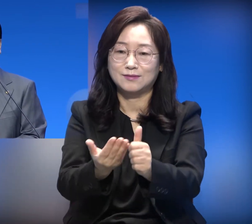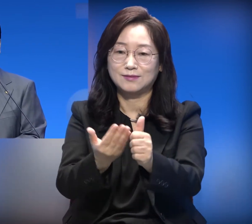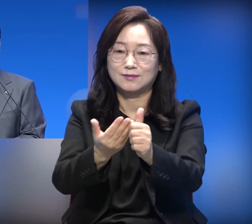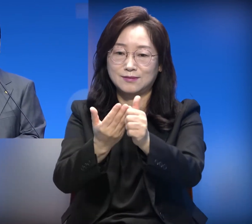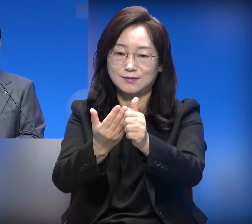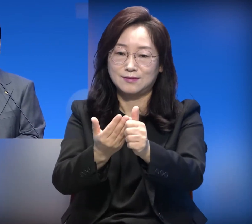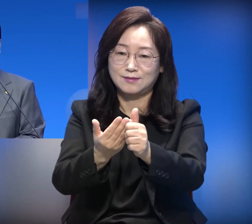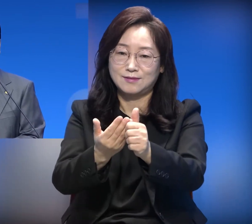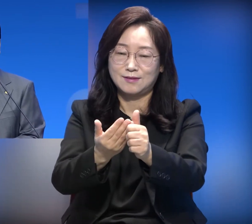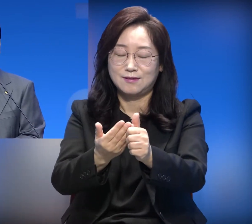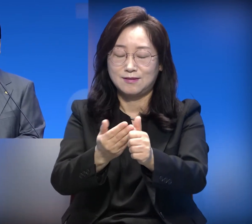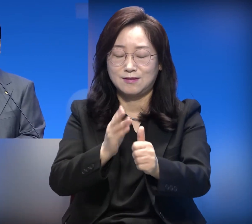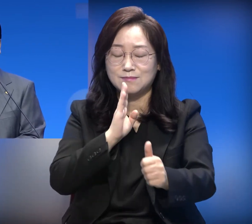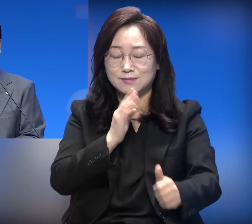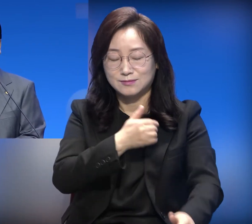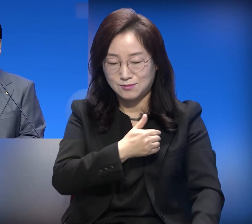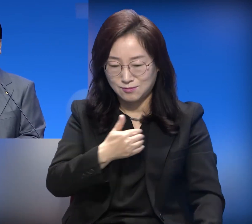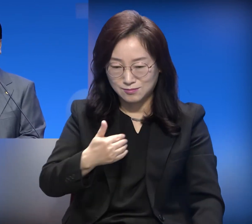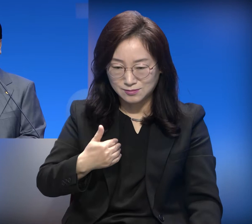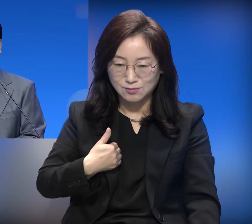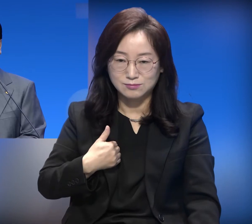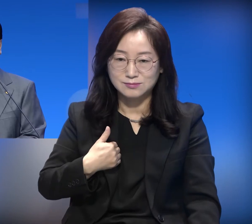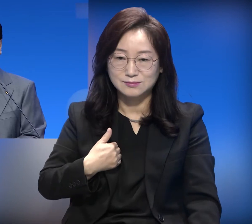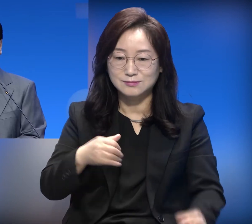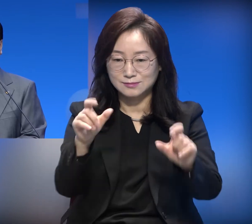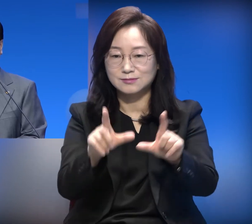무엇 하나 부족함 없는 삶을 살고 있었는데